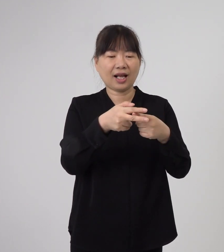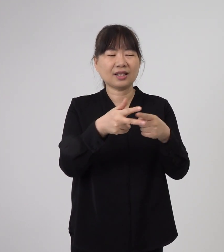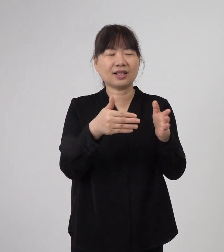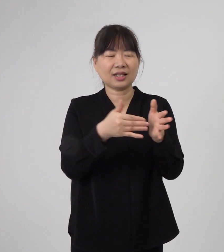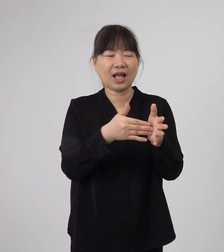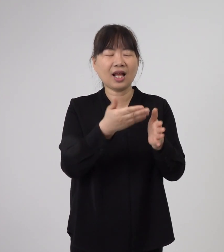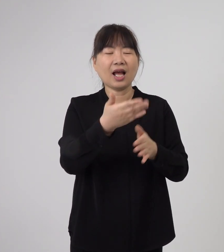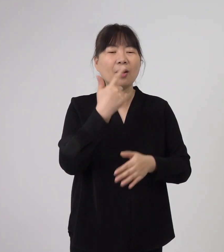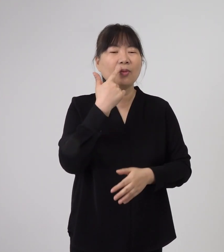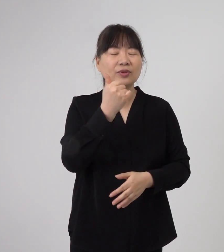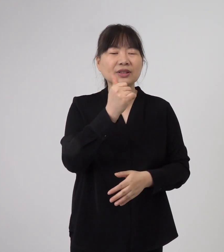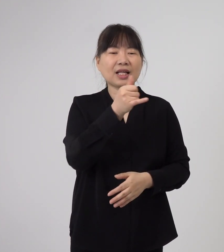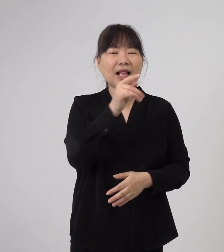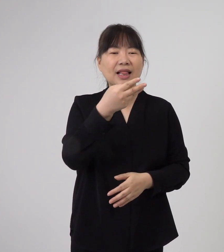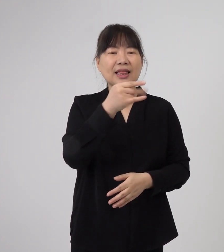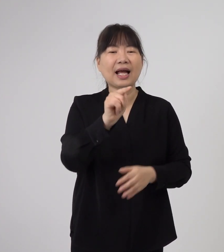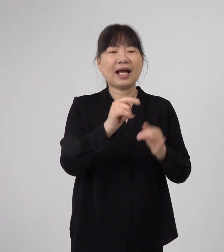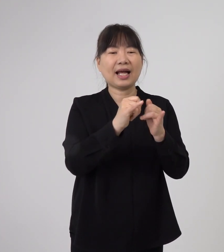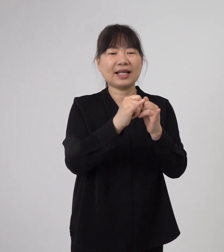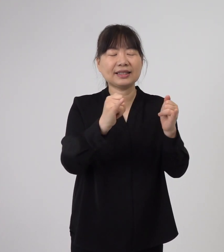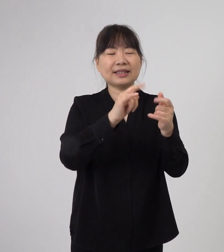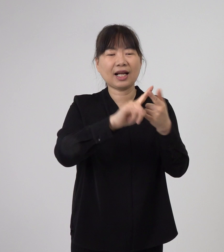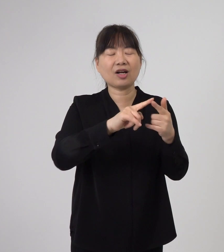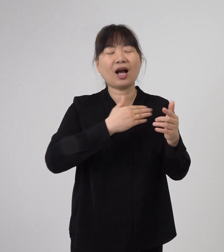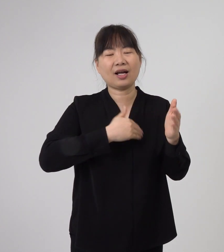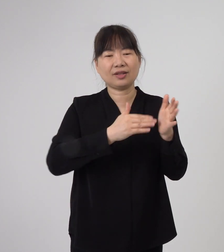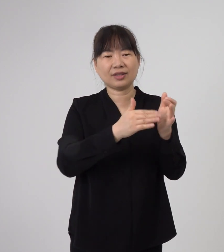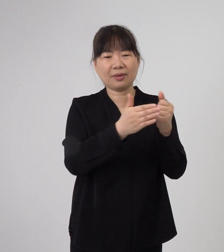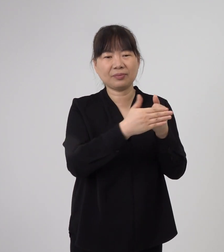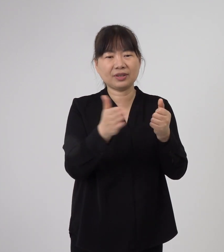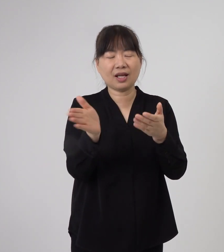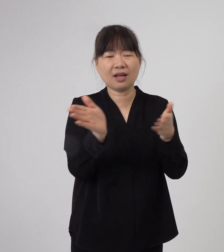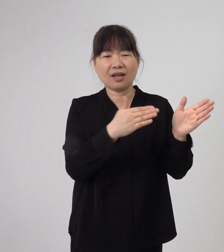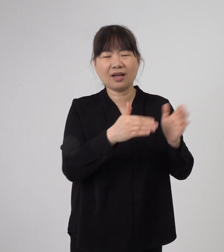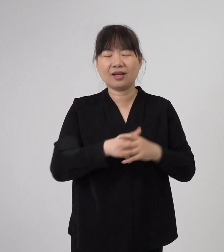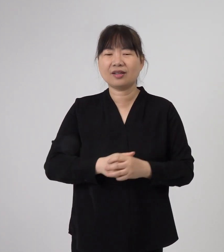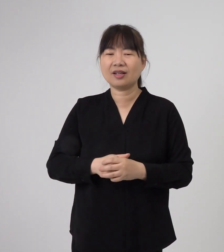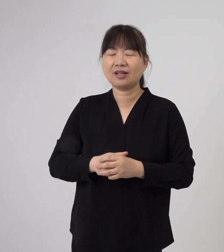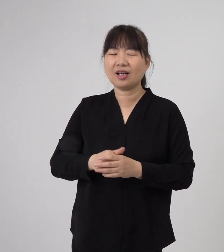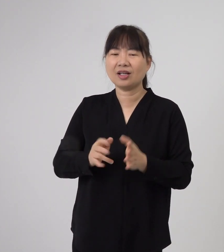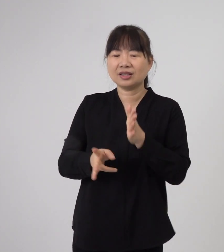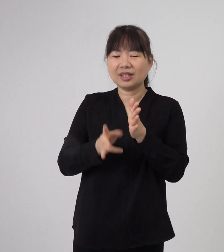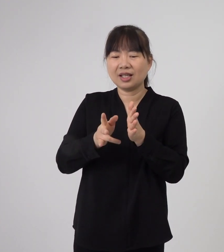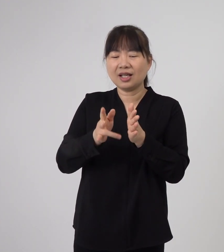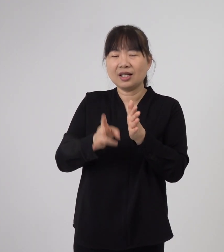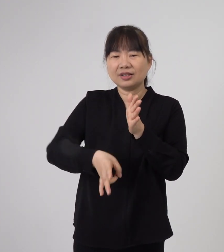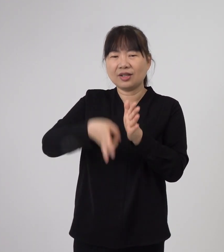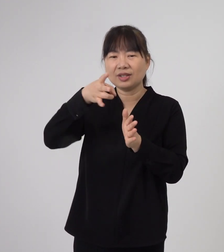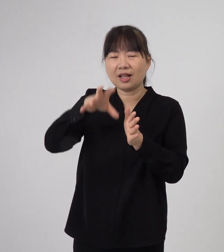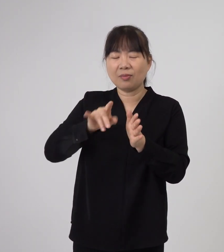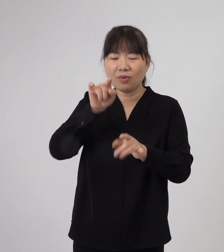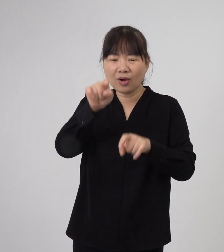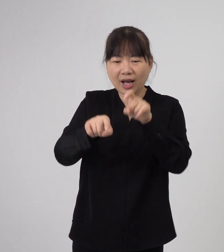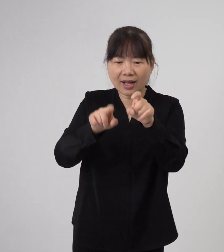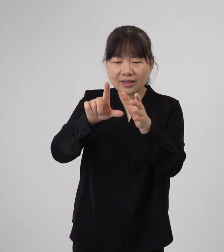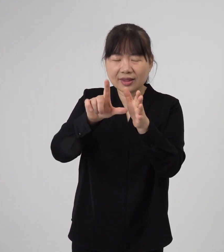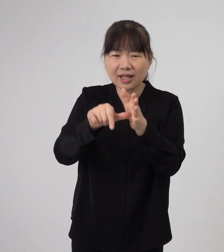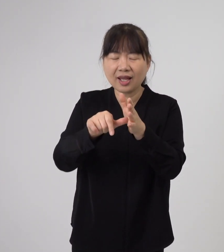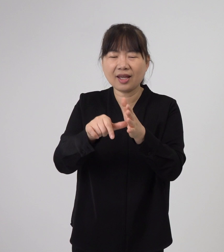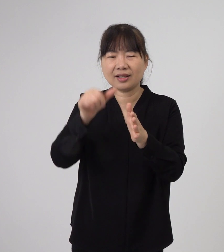절. 여러 성으로 다녀갈 때 예루살렘에 있는 사도와 장로들이 작정한 규례를 그들에게 주어 지키게